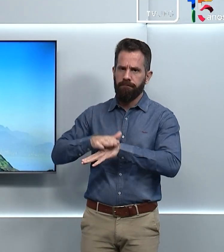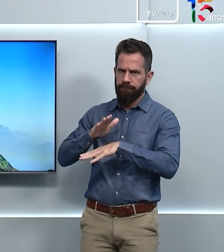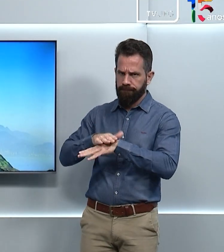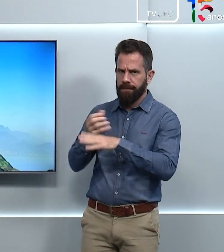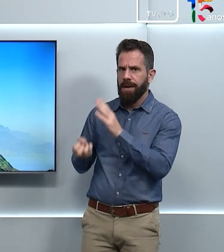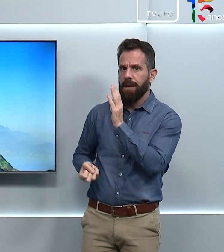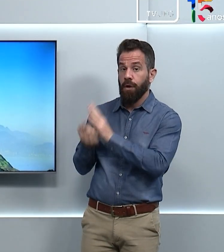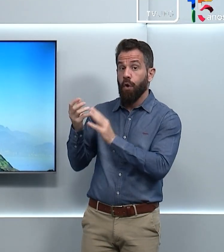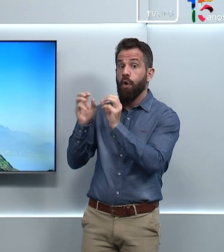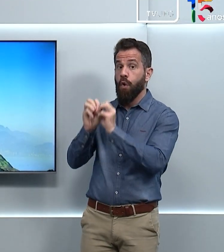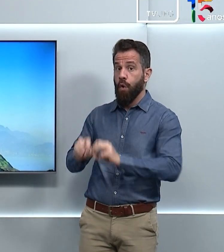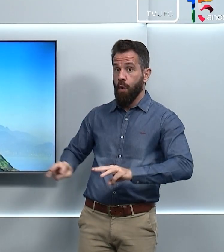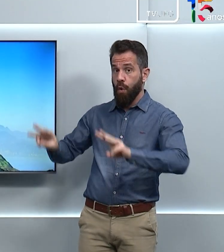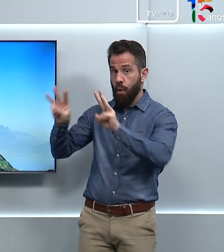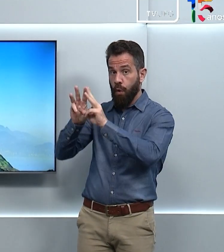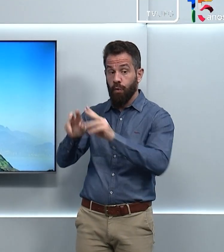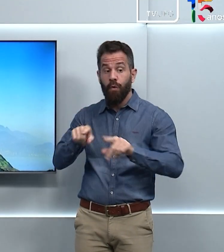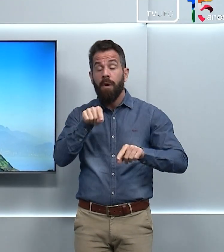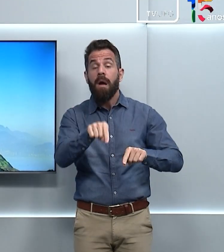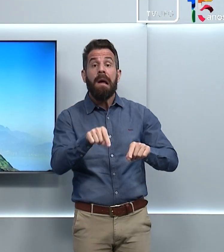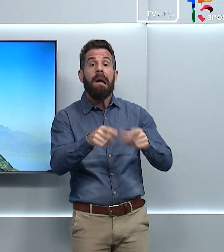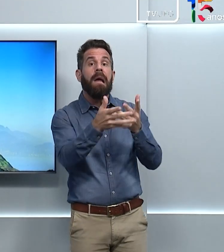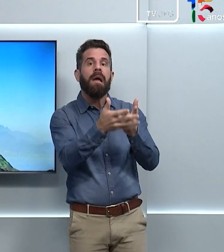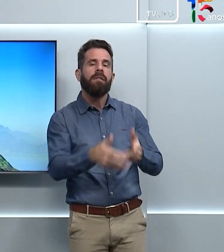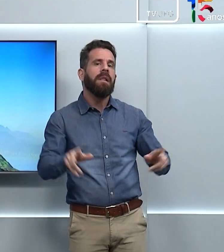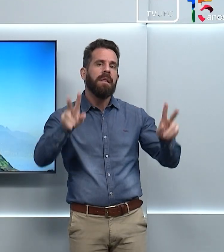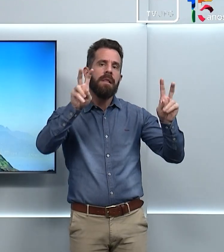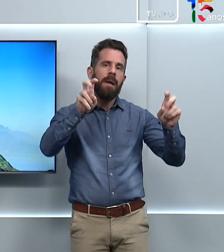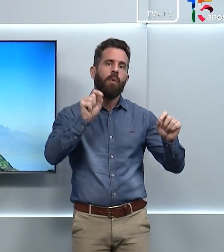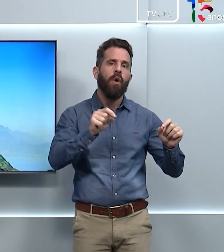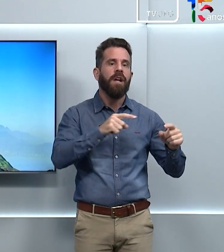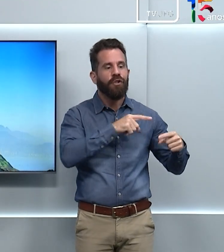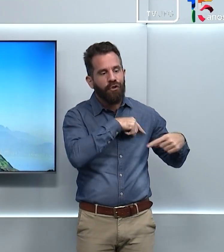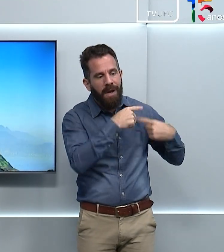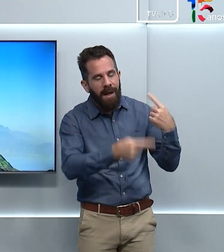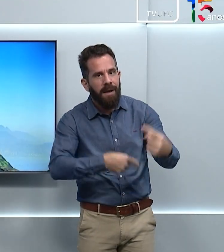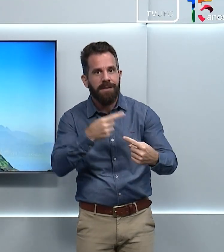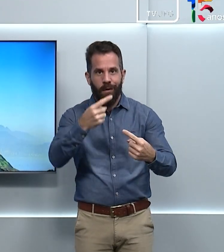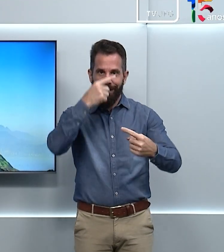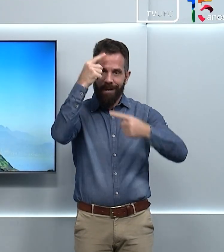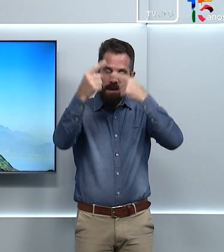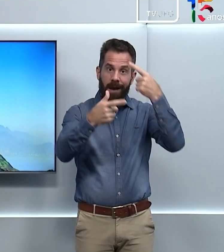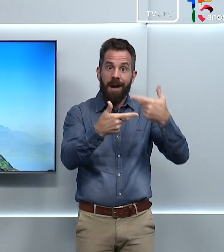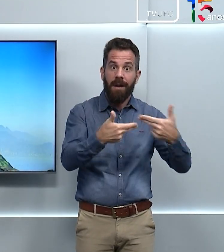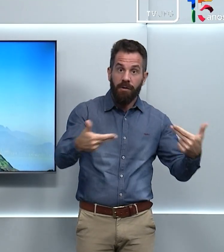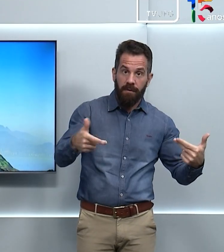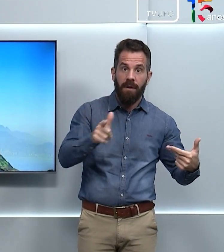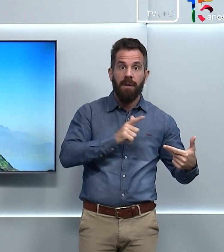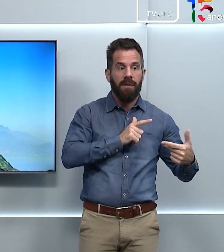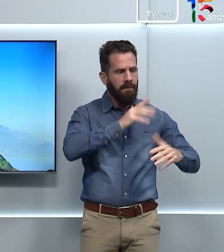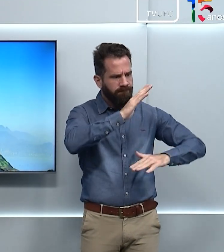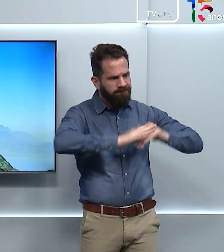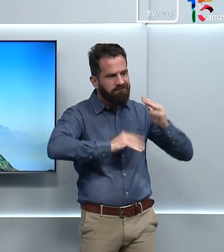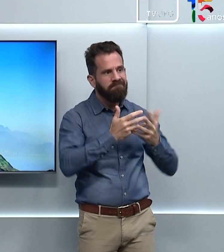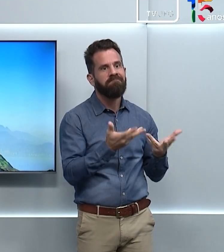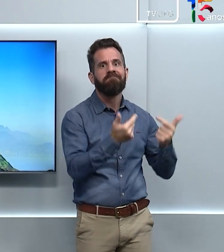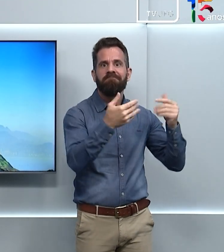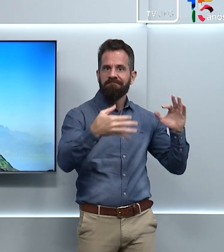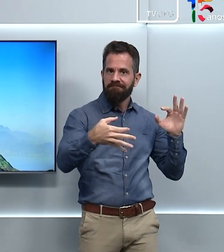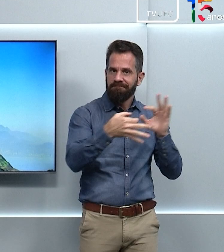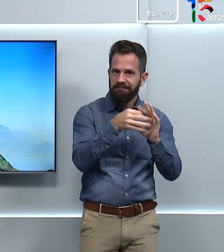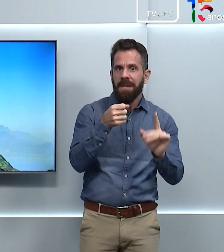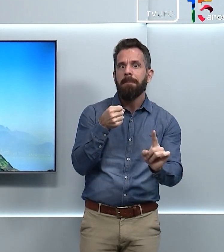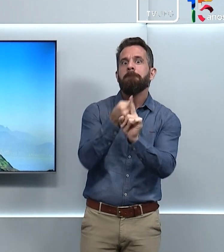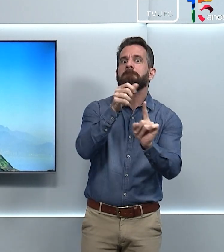como tema Gerações Criativas, transformando talentos em impacto, e traz uma programação